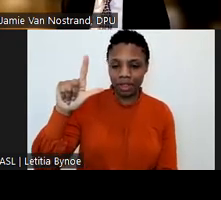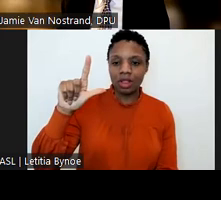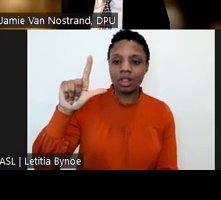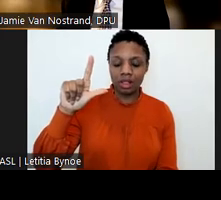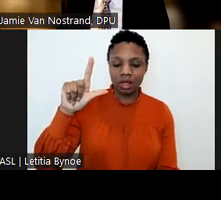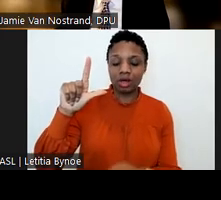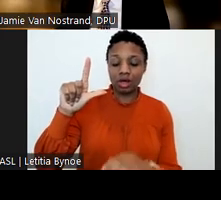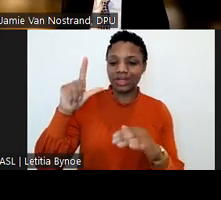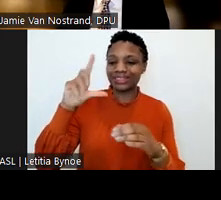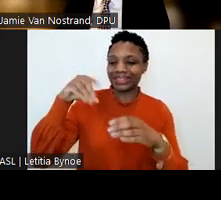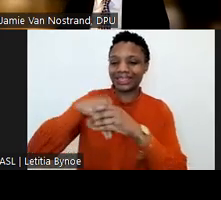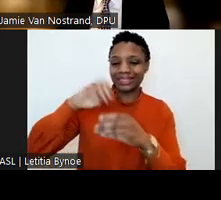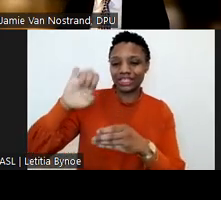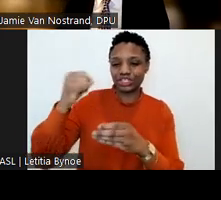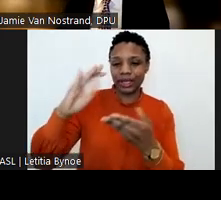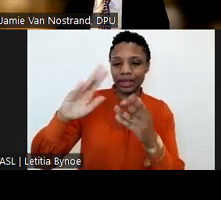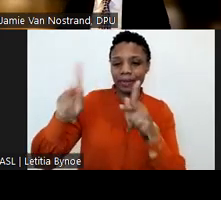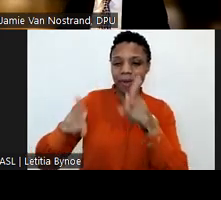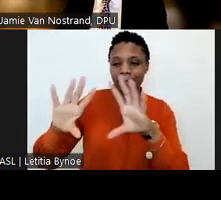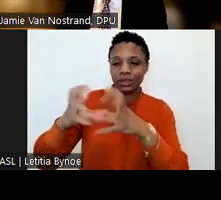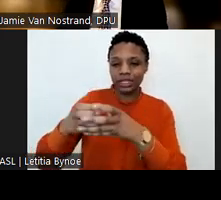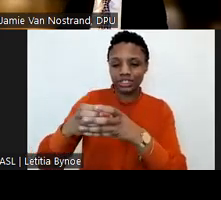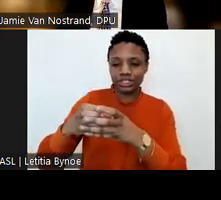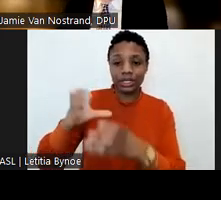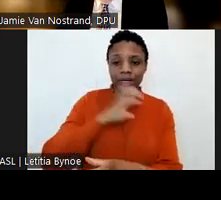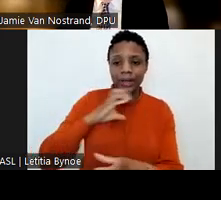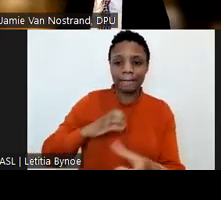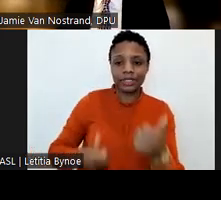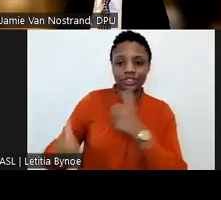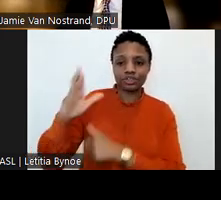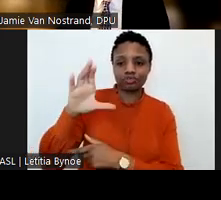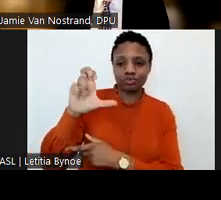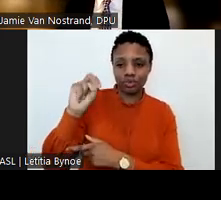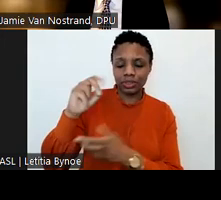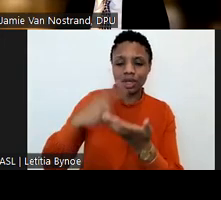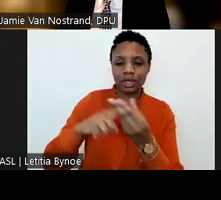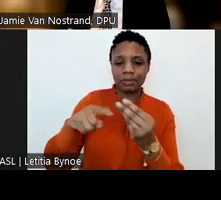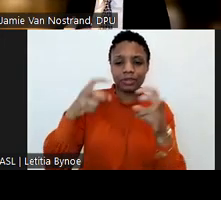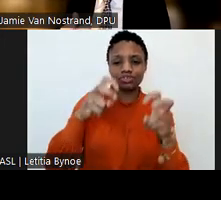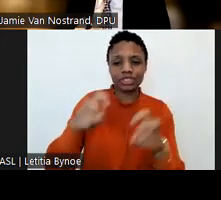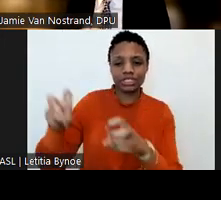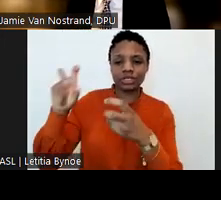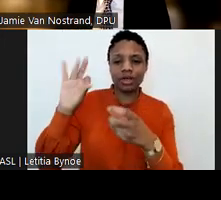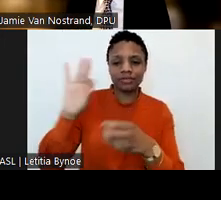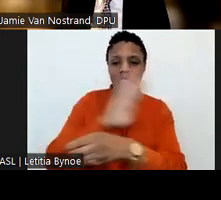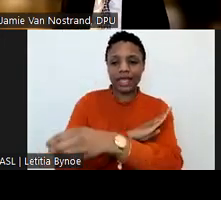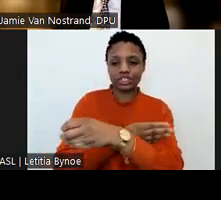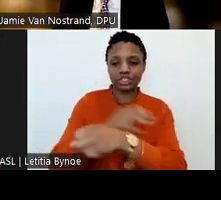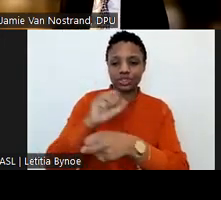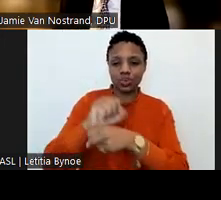freming Esto va a estar llevándose a cabo en una población de Justicia